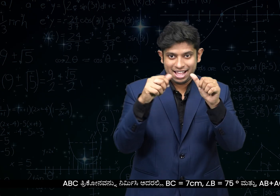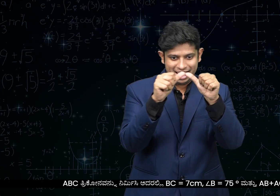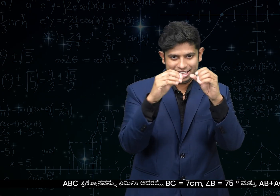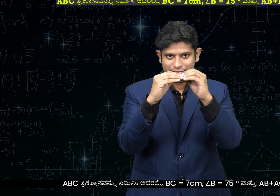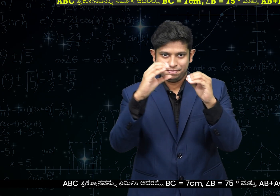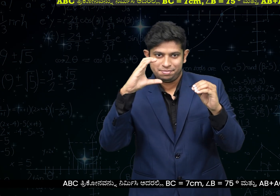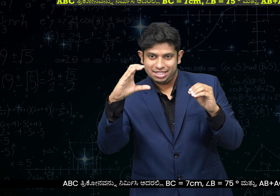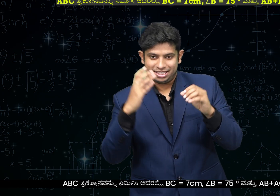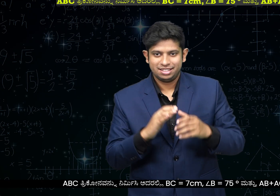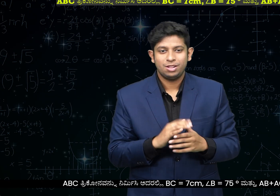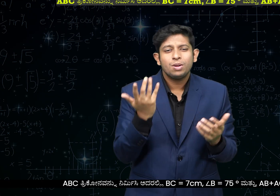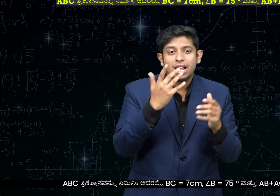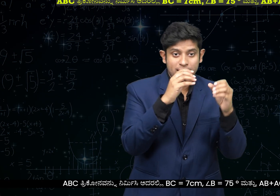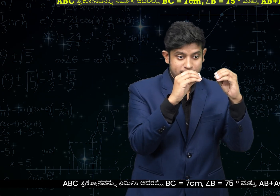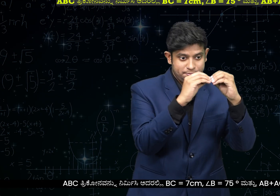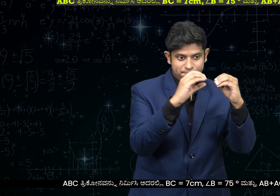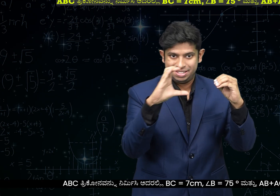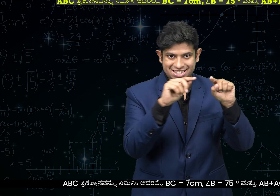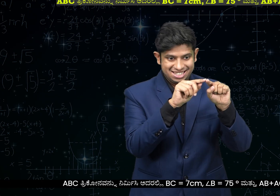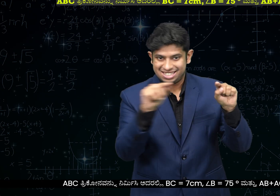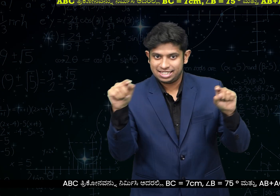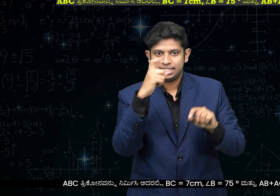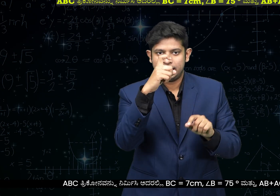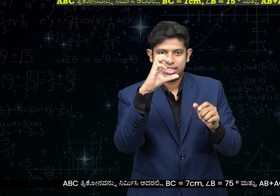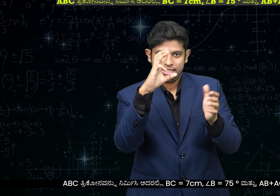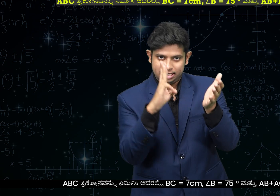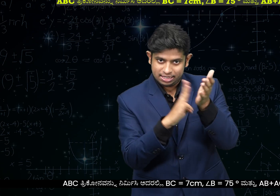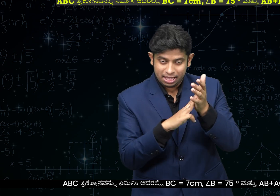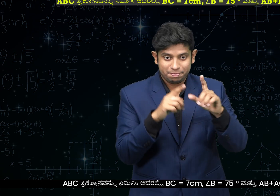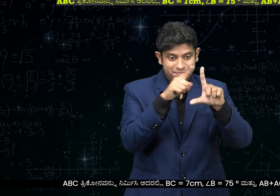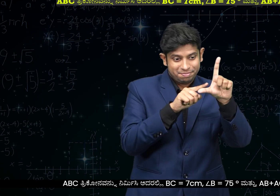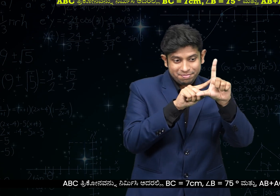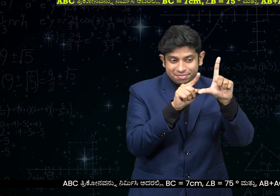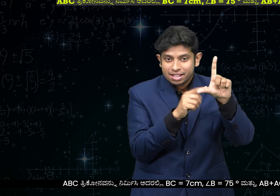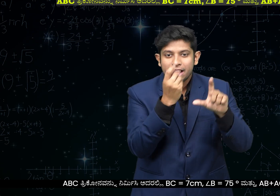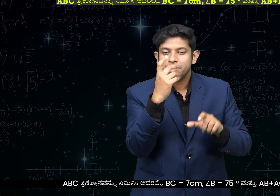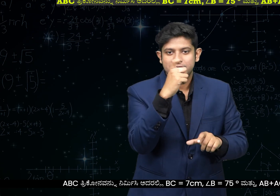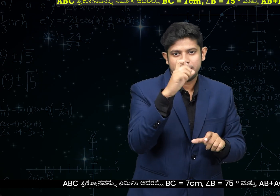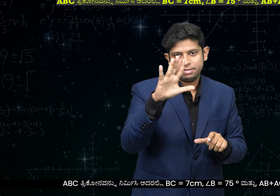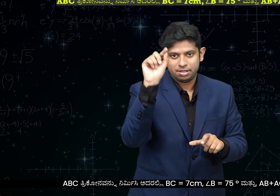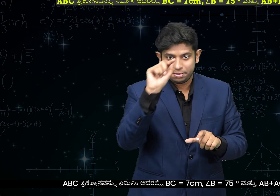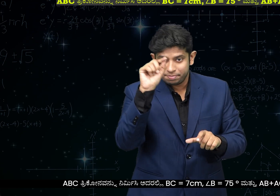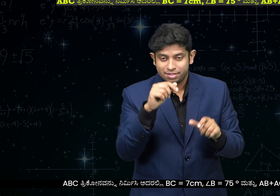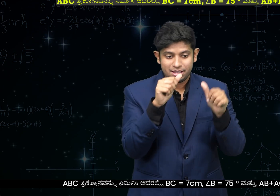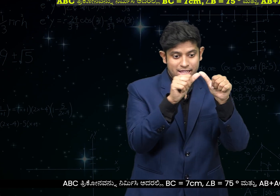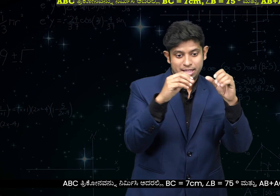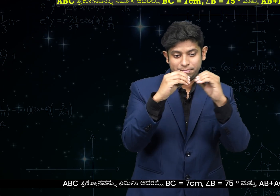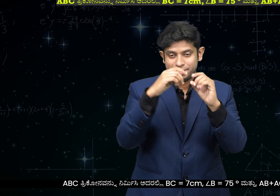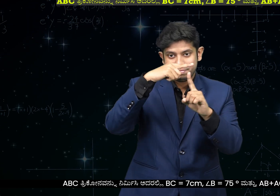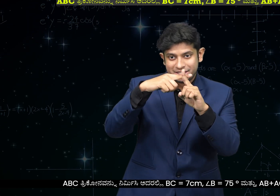ಎಬಿಸಿ ತ್ರಿಕೋನವನ್ನು ನಿರ್ಮಿಸಿ ಅದರಲ್ಲಿ ಬಿಸಿ = 7 ಸೆಂಟಿಮೀಟರ್, ಆಂಗಿಲ್ ಬಿ = 75 ಡಿಗ್ರಿ